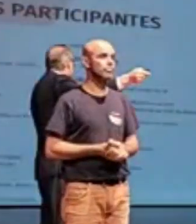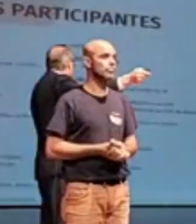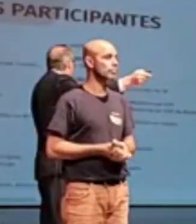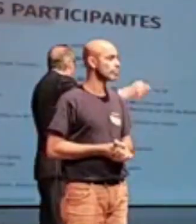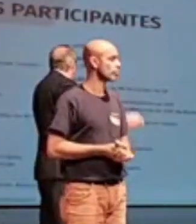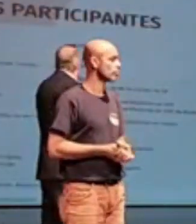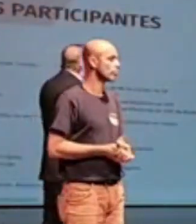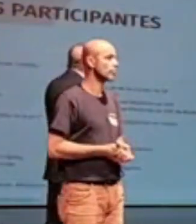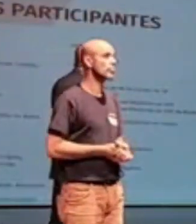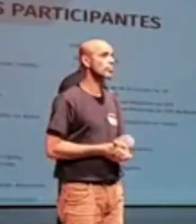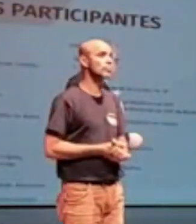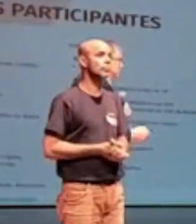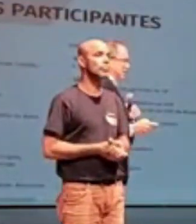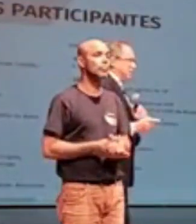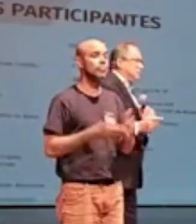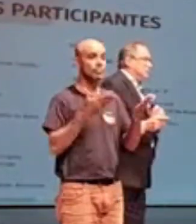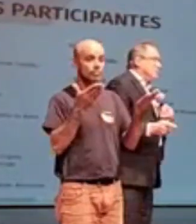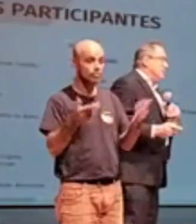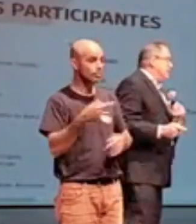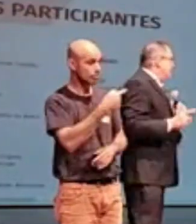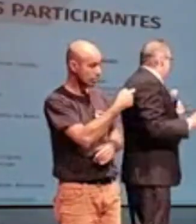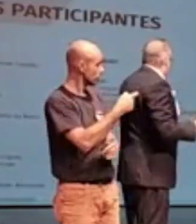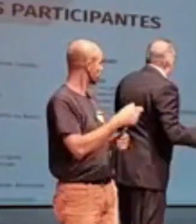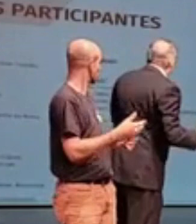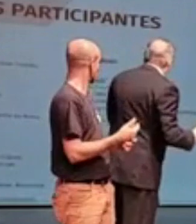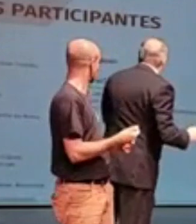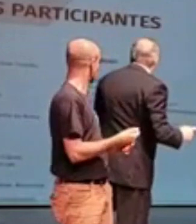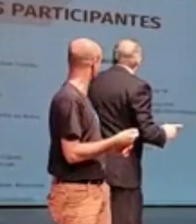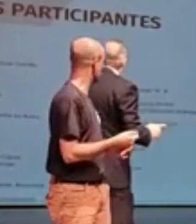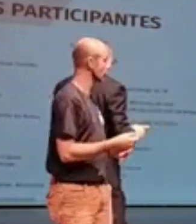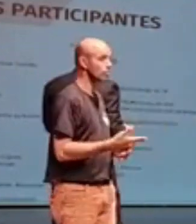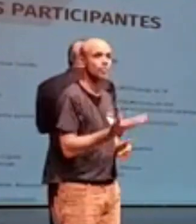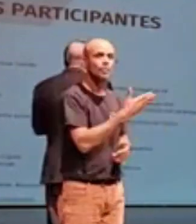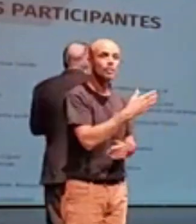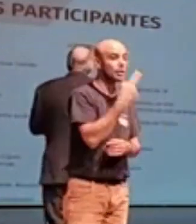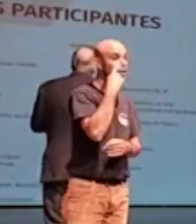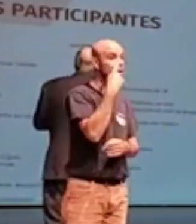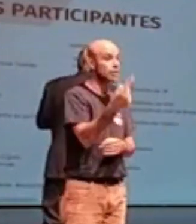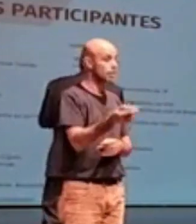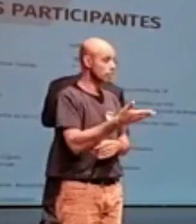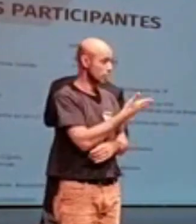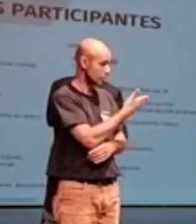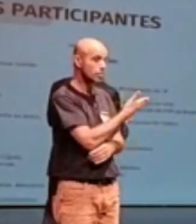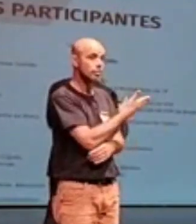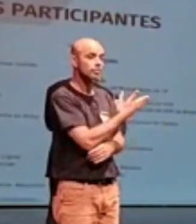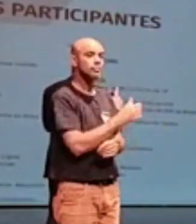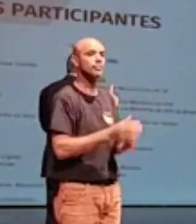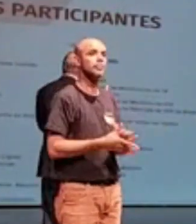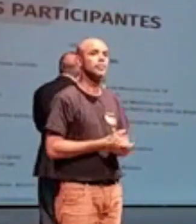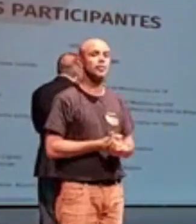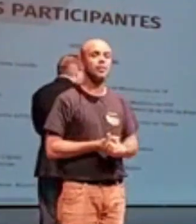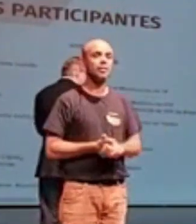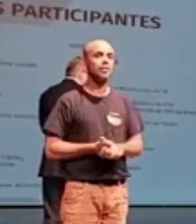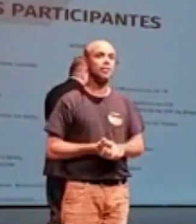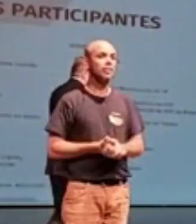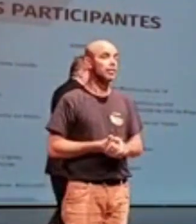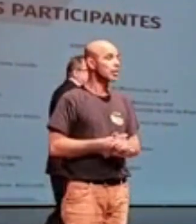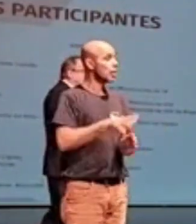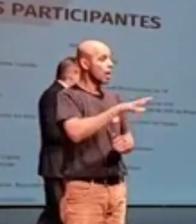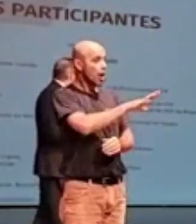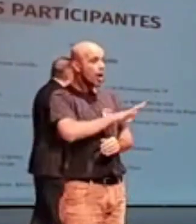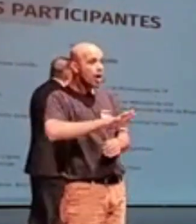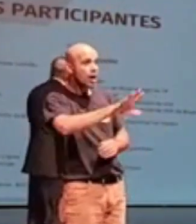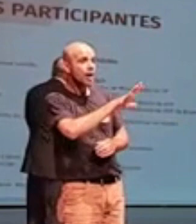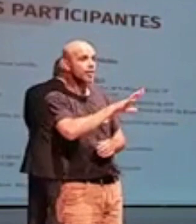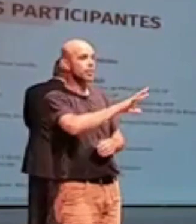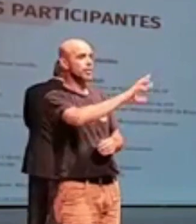se está... então, esses são centros. Interessante que a gente conseguiu as regiões diferentes,